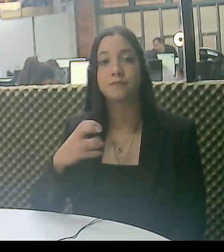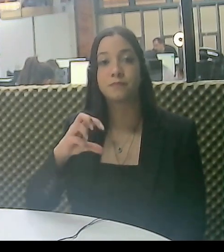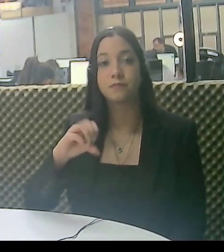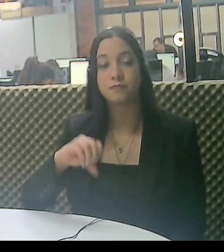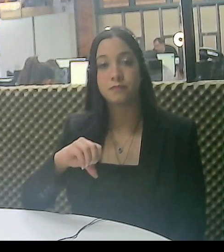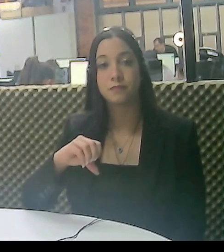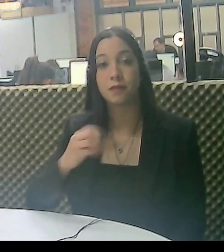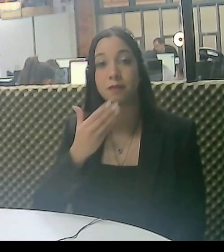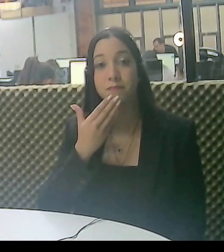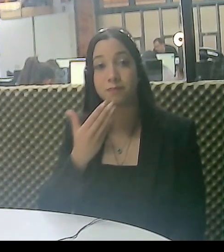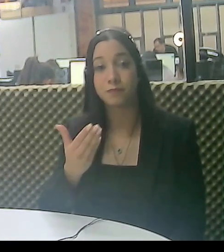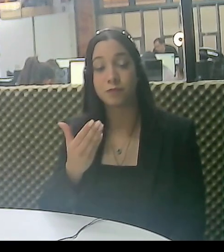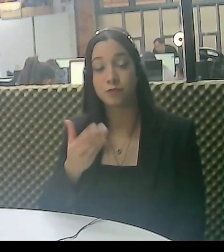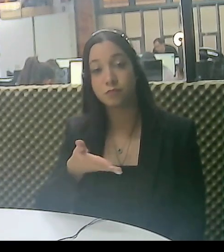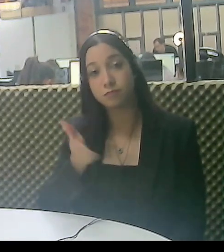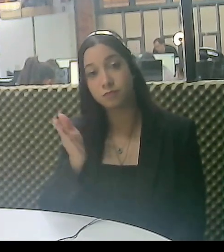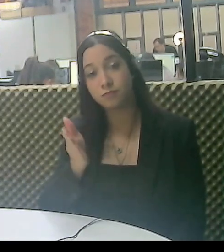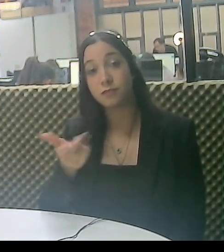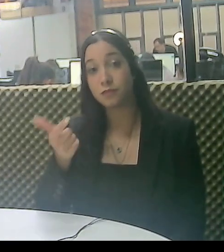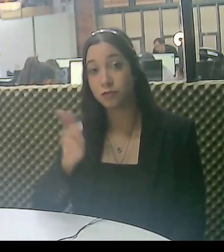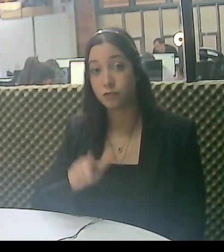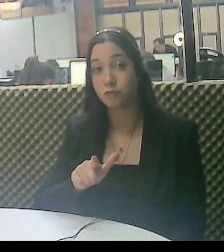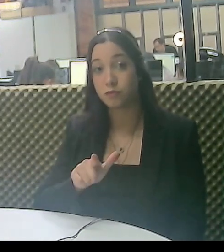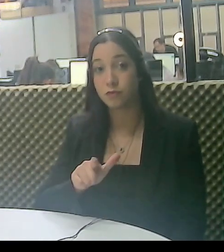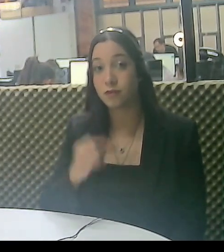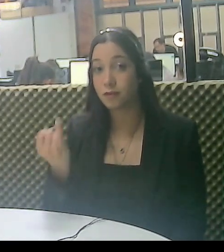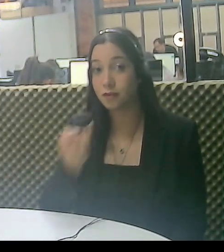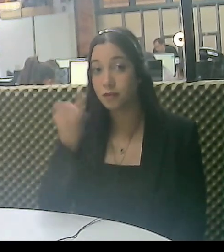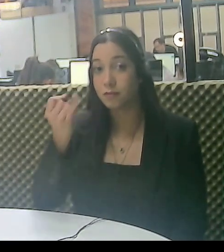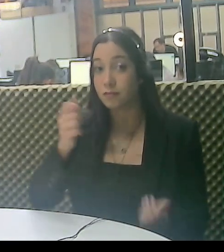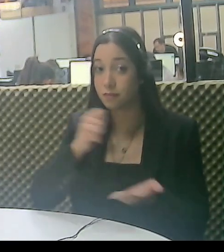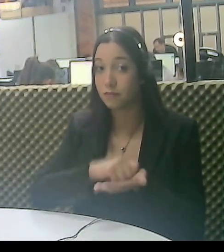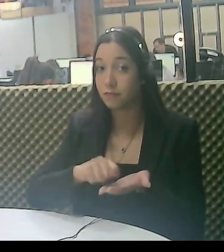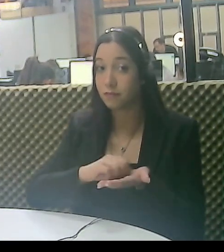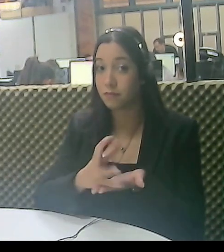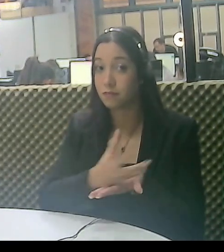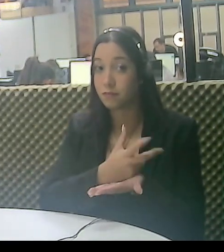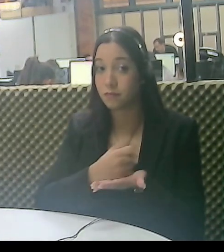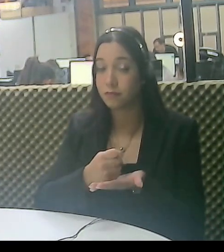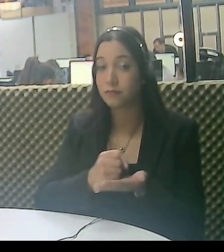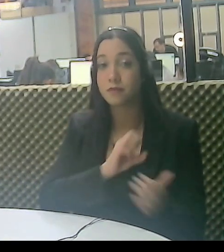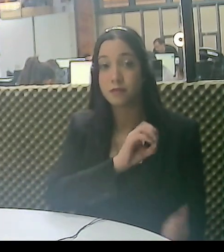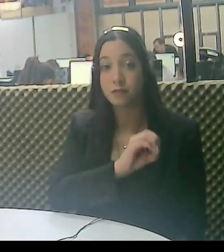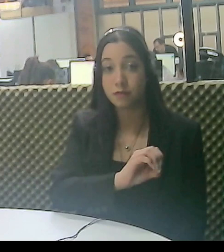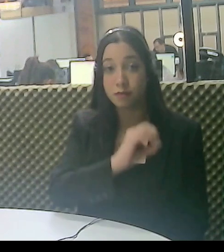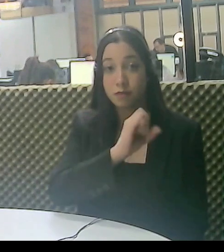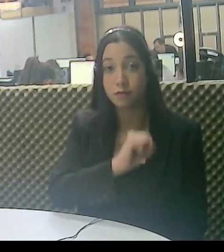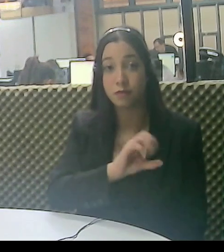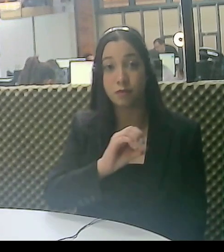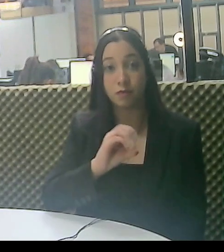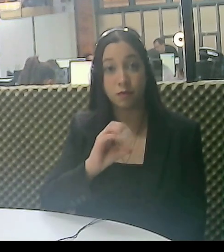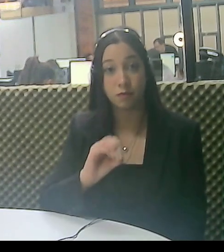0800-006-1739 e peça o serviço. Eu vou repetir, é importante você ter esse número sempre com você.